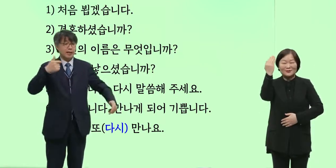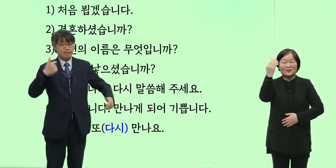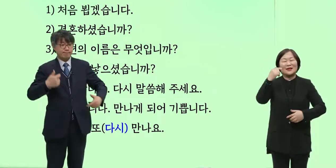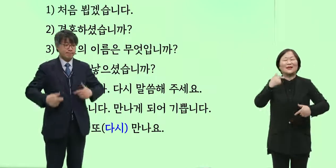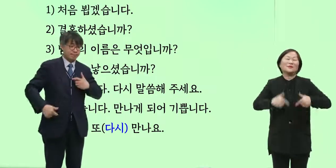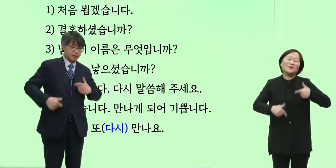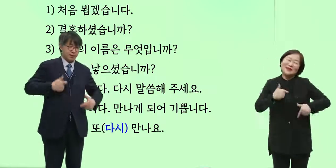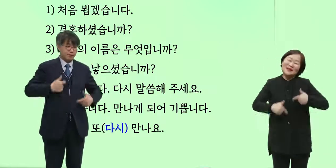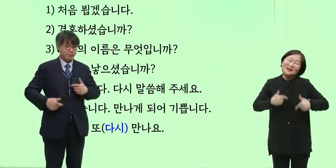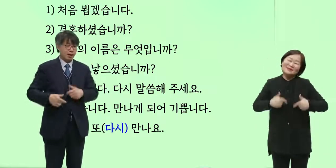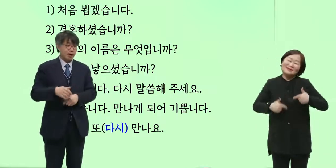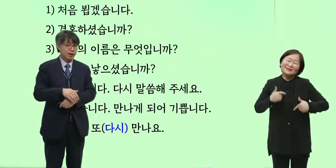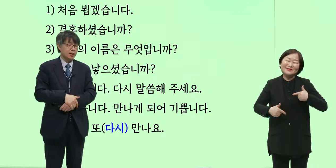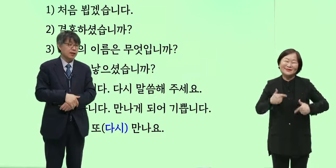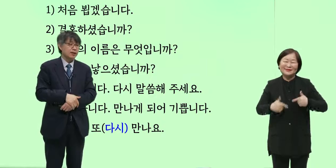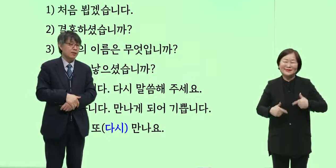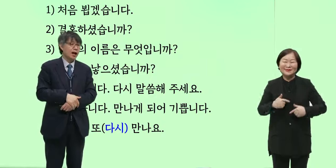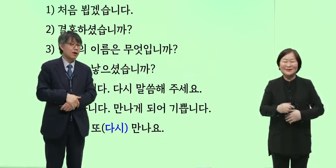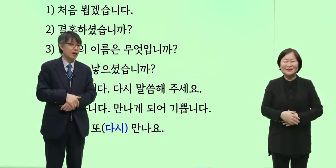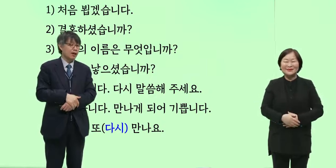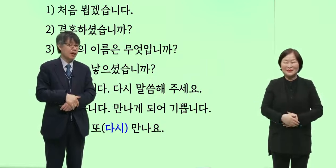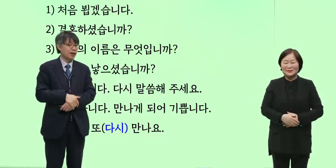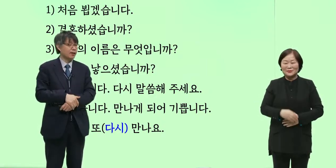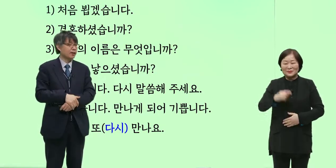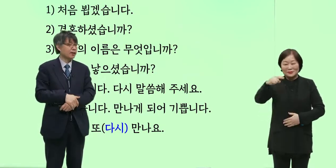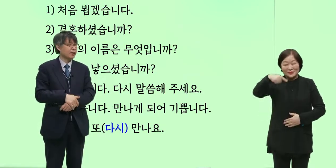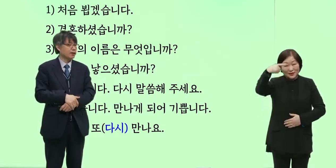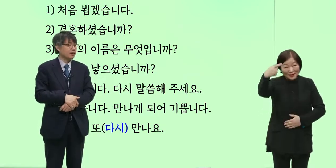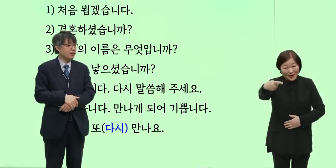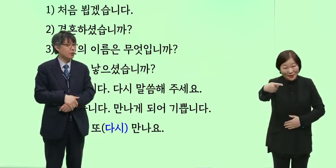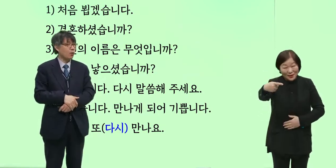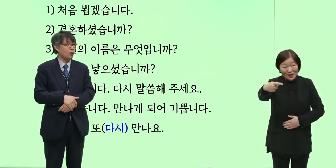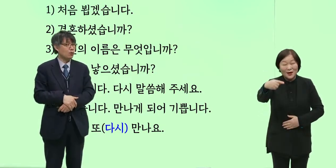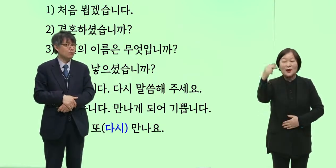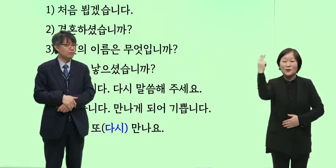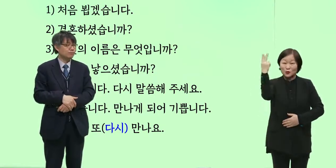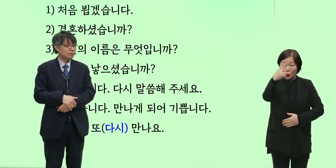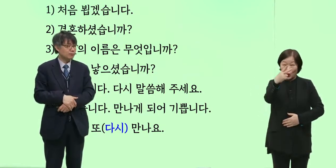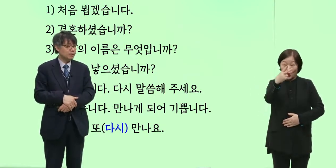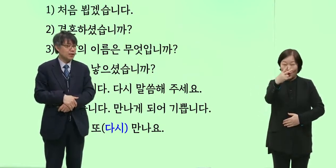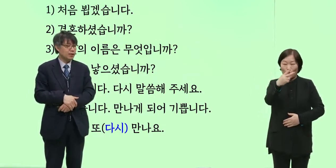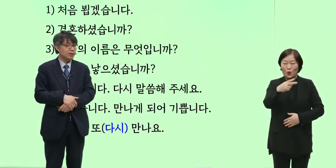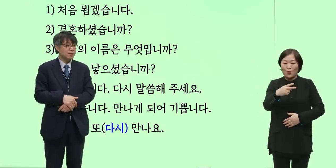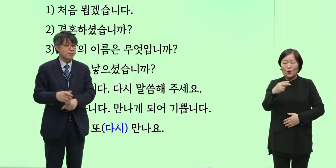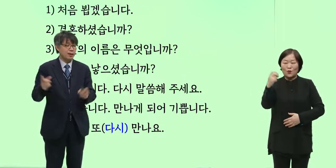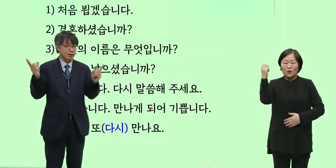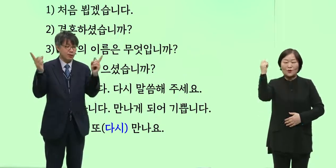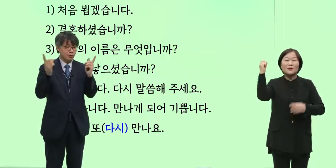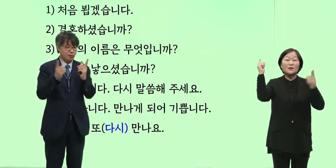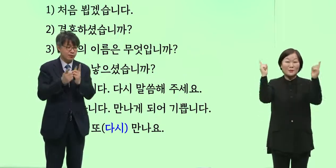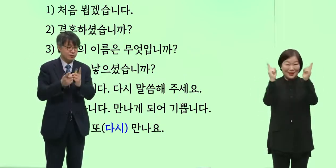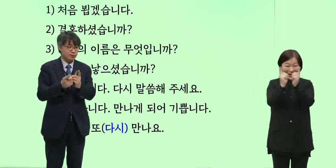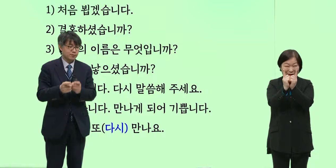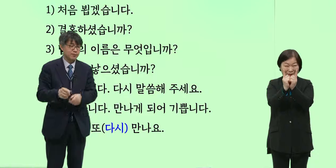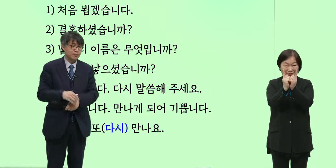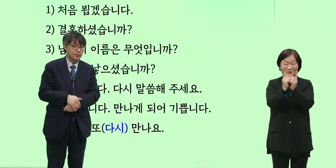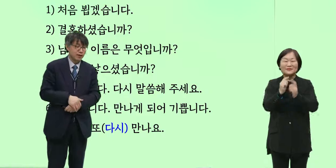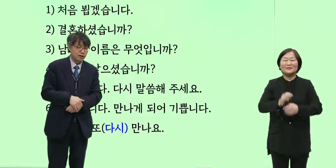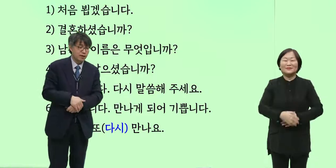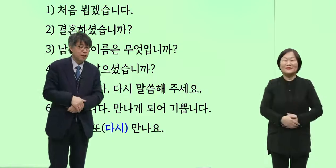기쁩니다. 기쁩니다. 다음에 또 다시 만나요. 네.